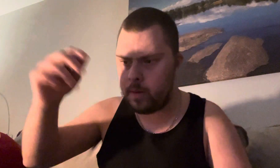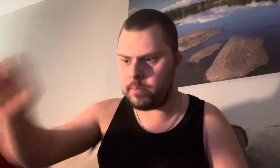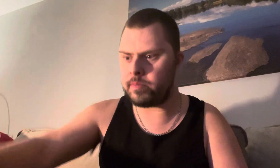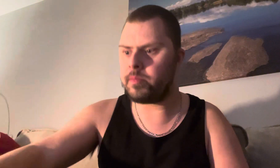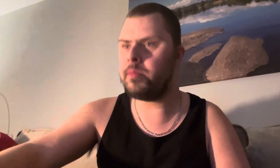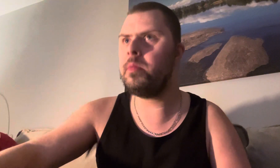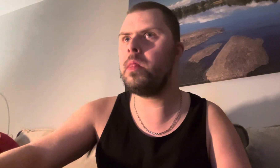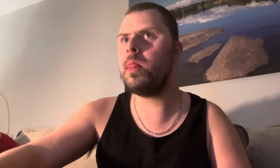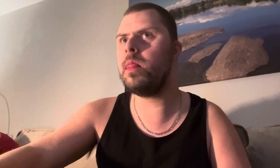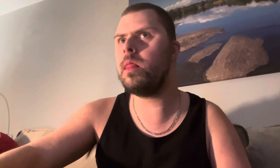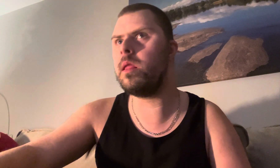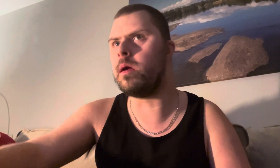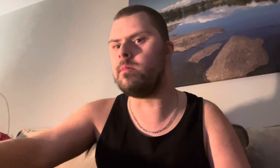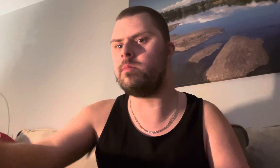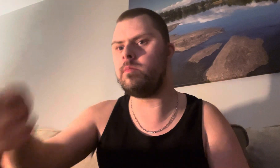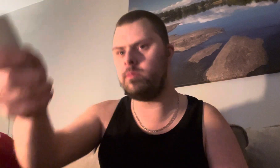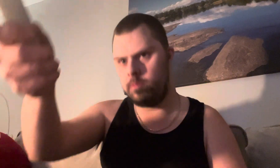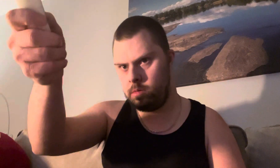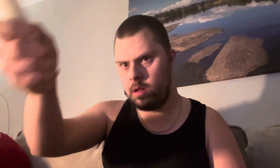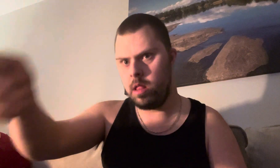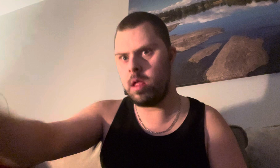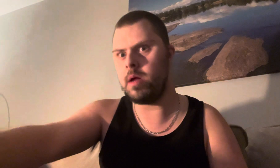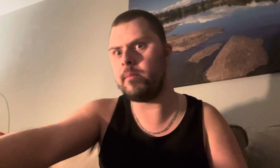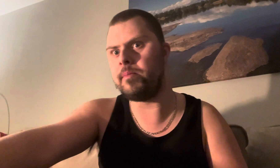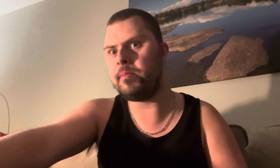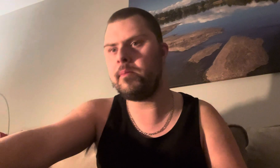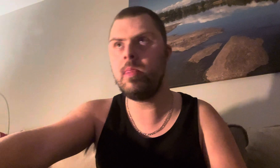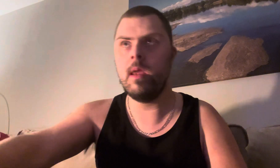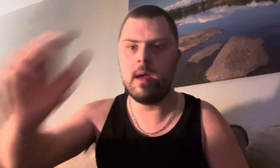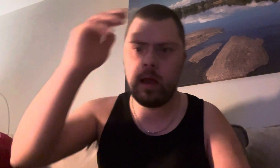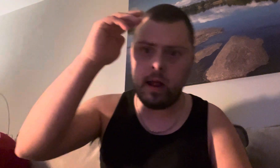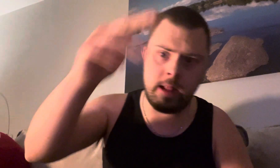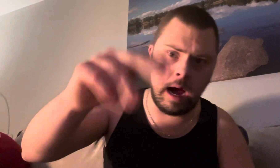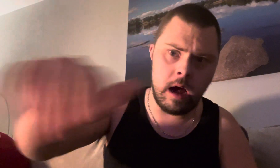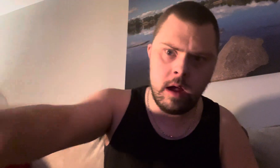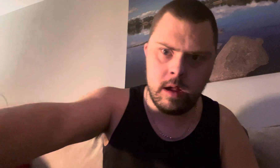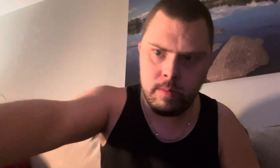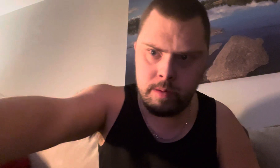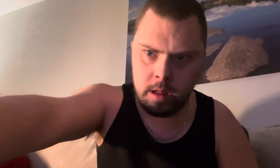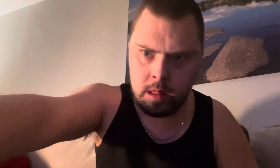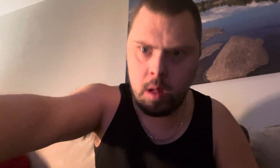Puss.